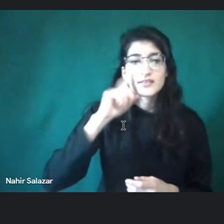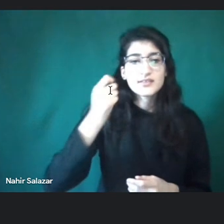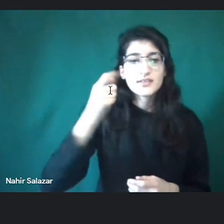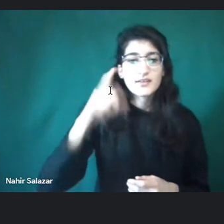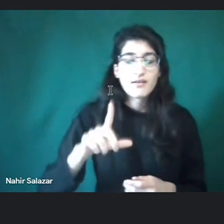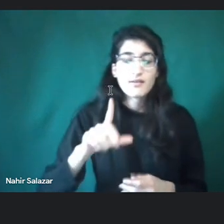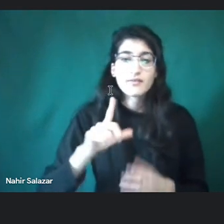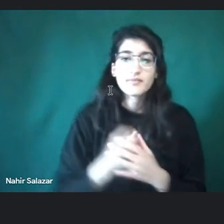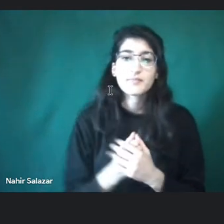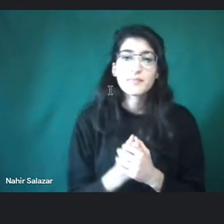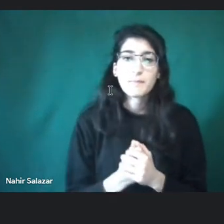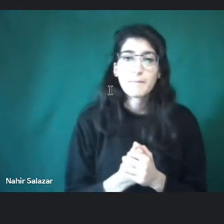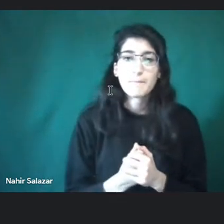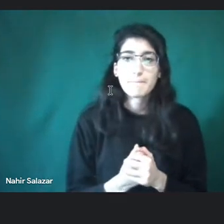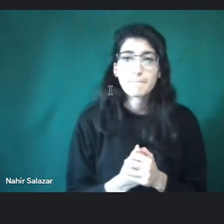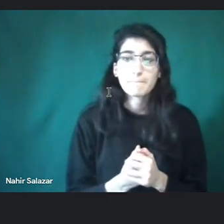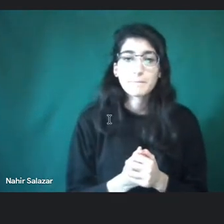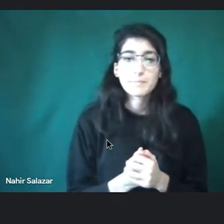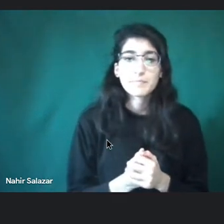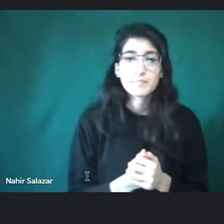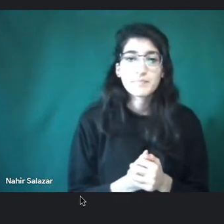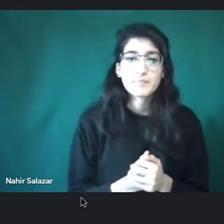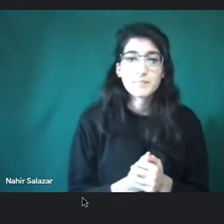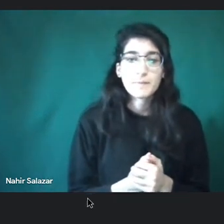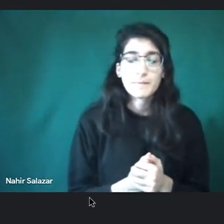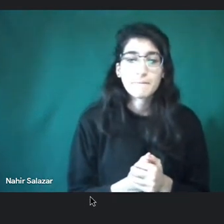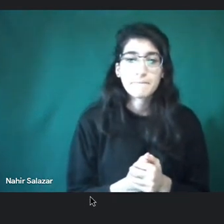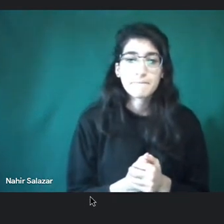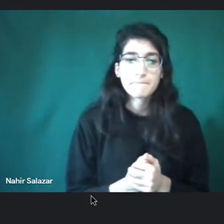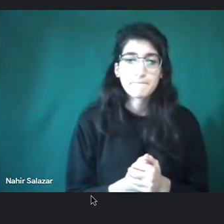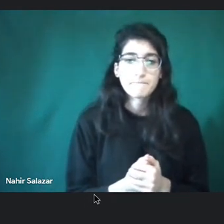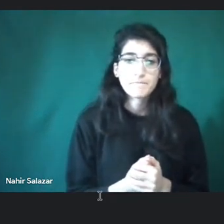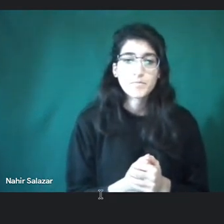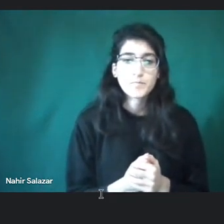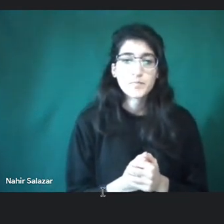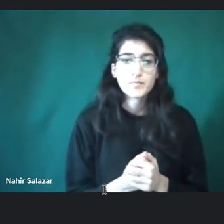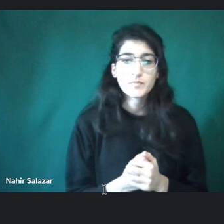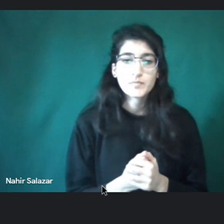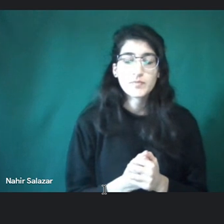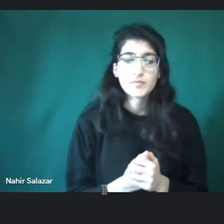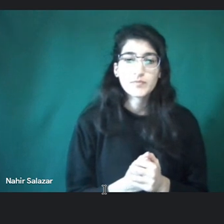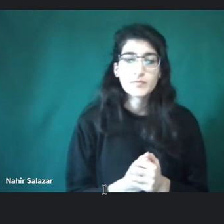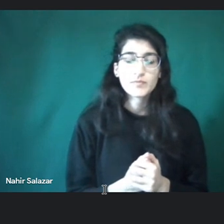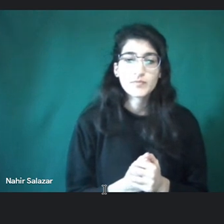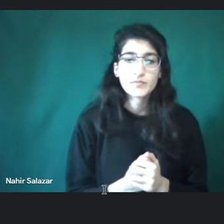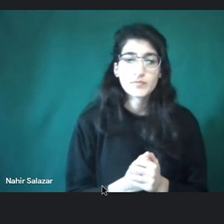varias acepciones y funcionan como distintas clases de palabras, ¿sí?